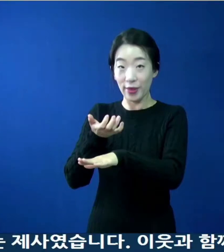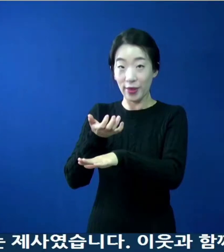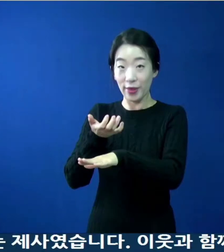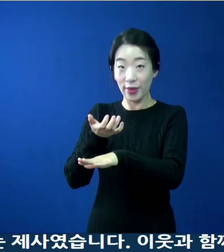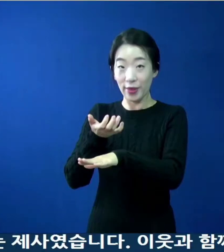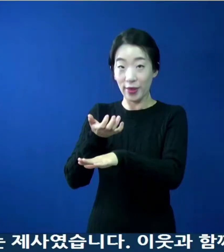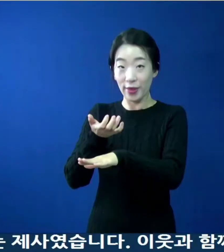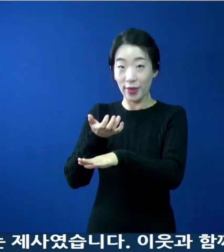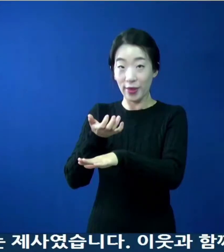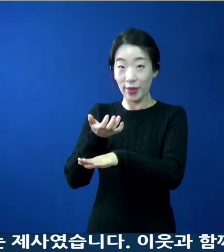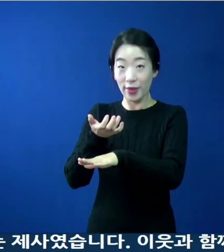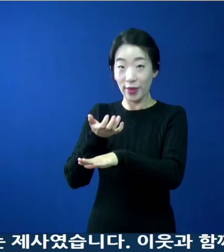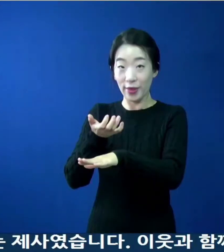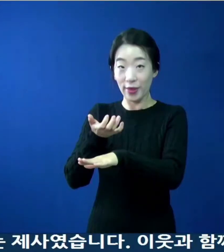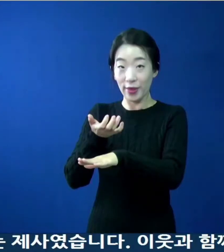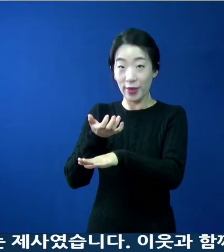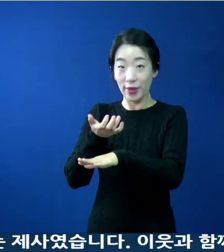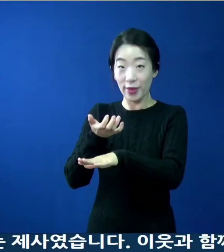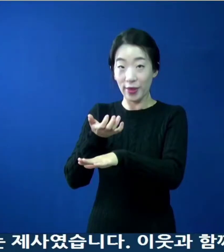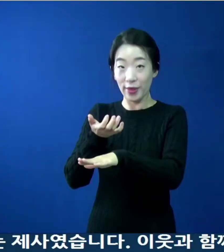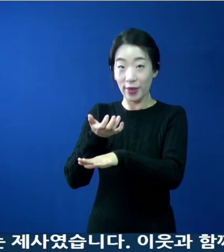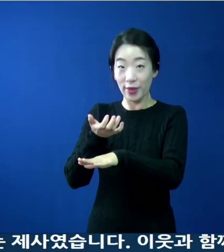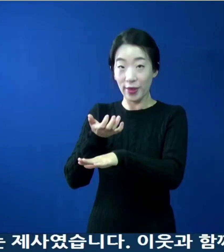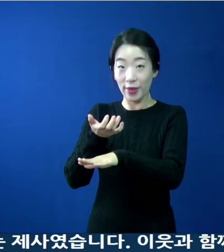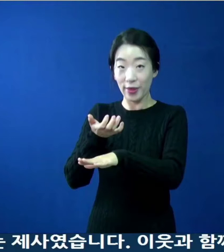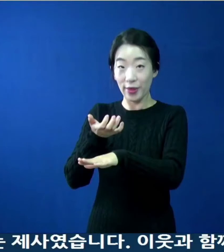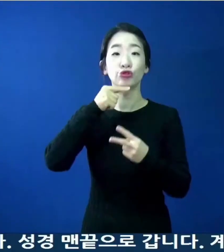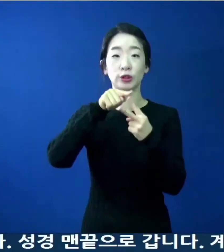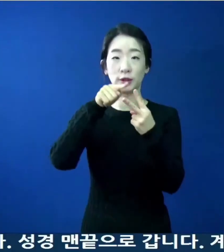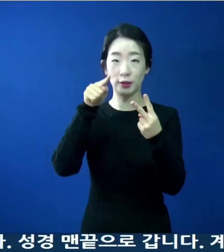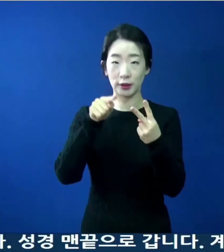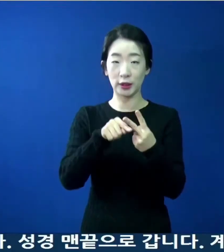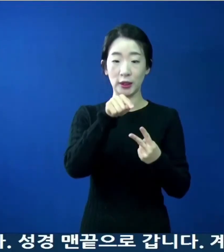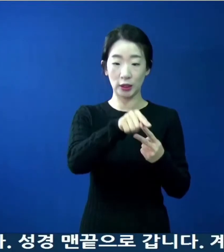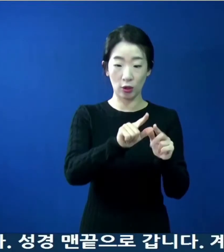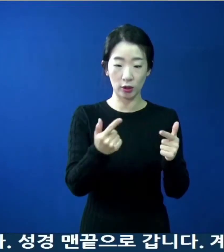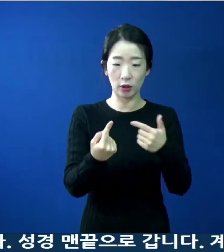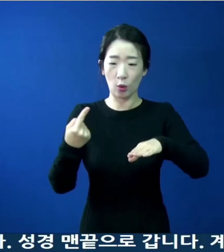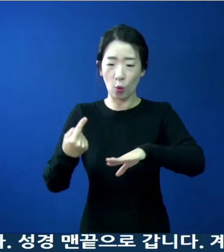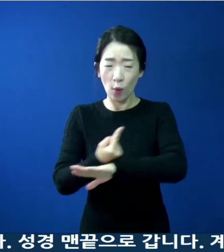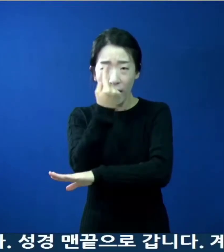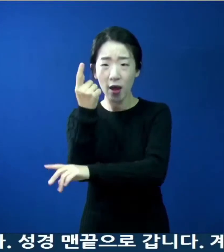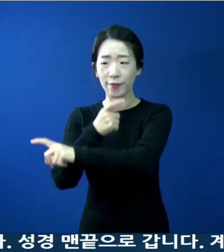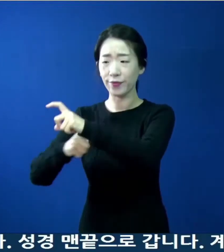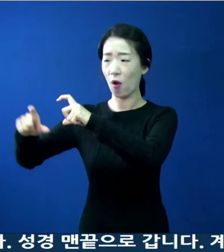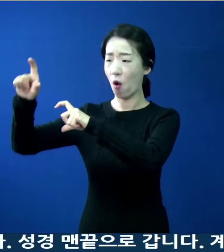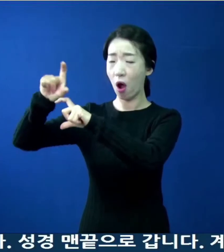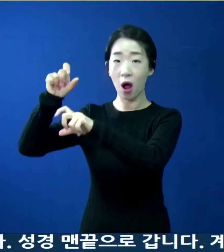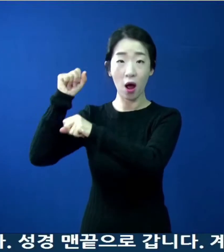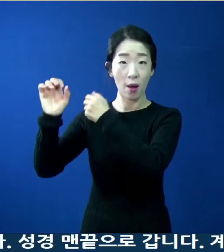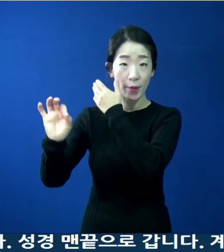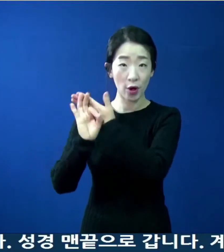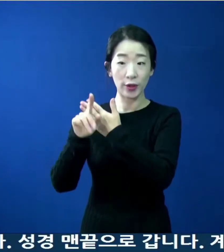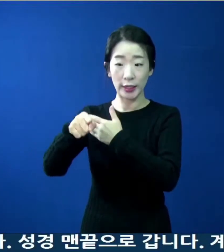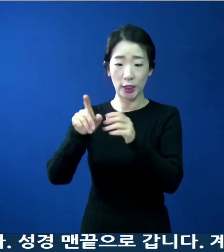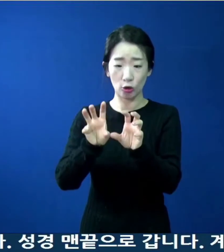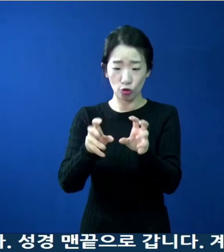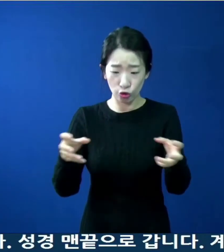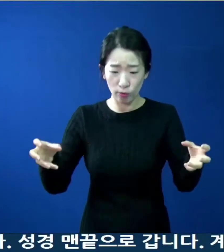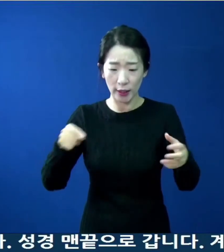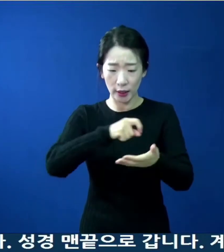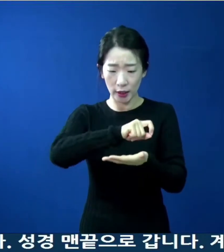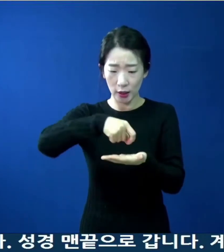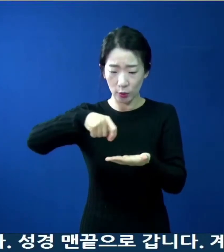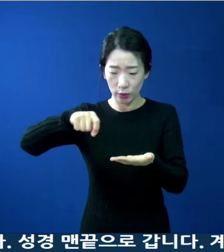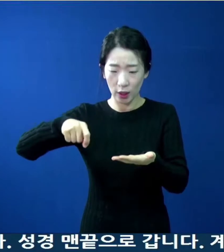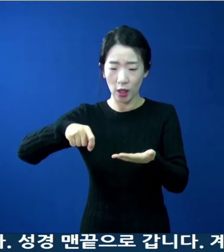내 예언을 계시록이라고 볼 수 있고 성경 전체라 것들 외에 더하면 하나님이 이 두루마리에